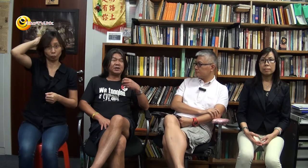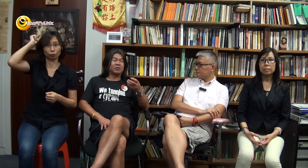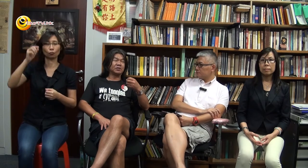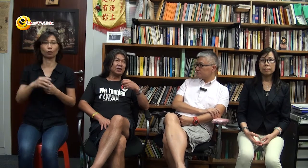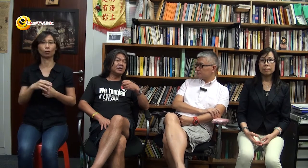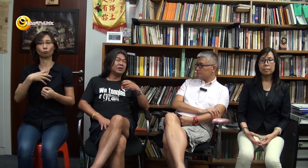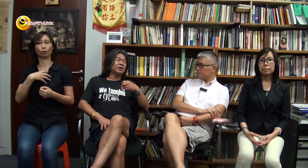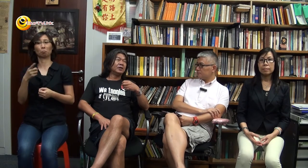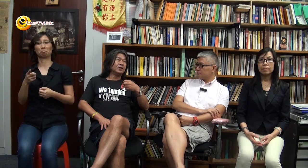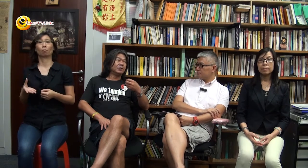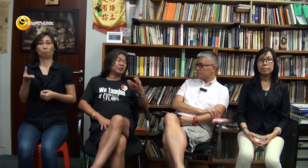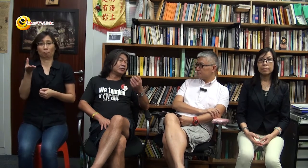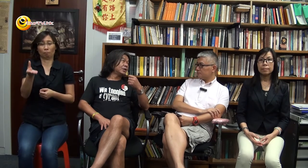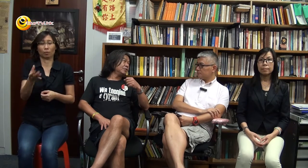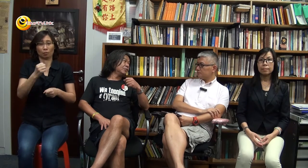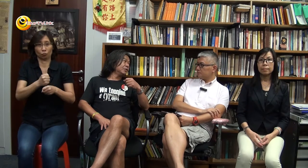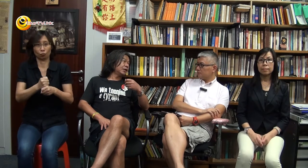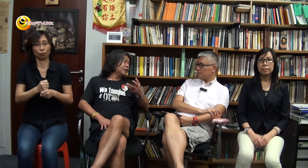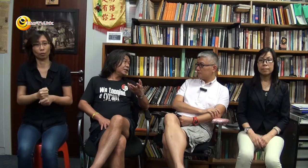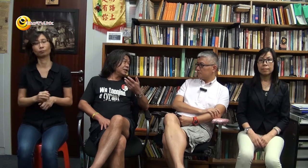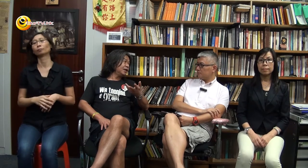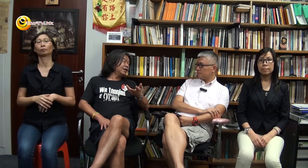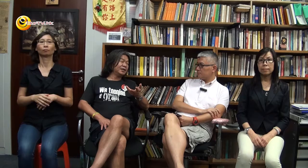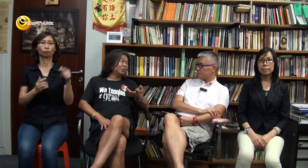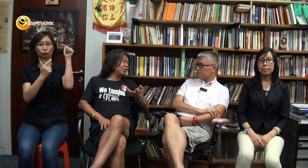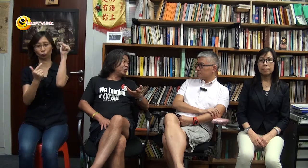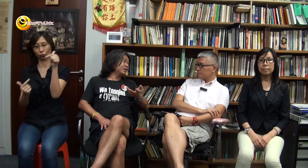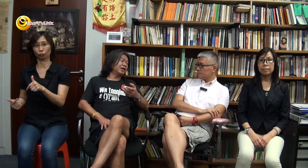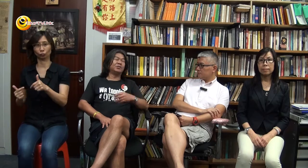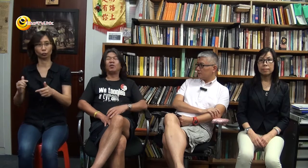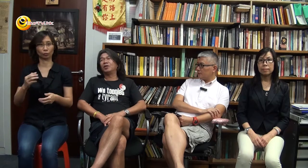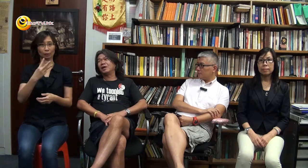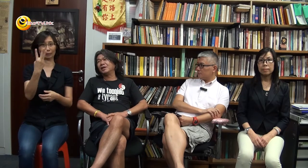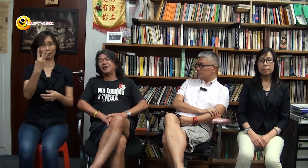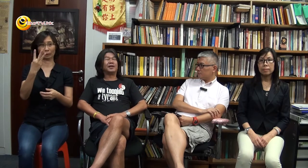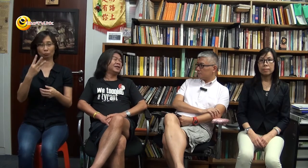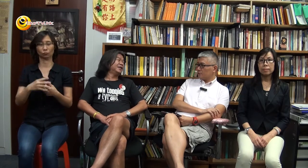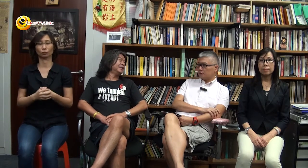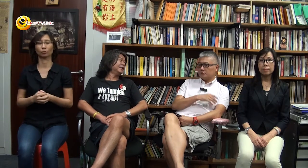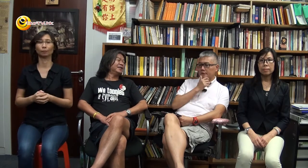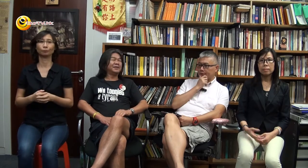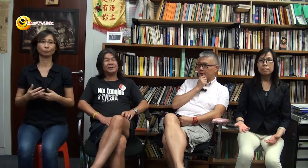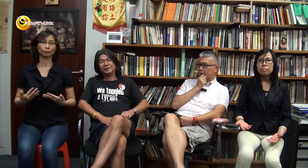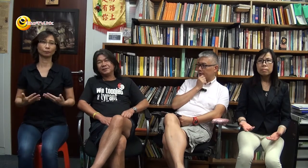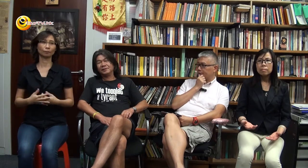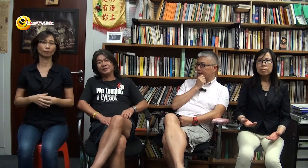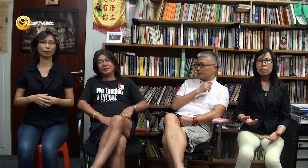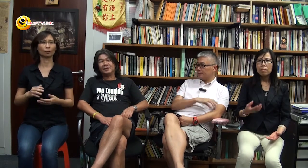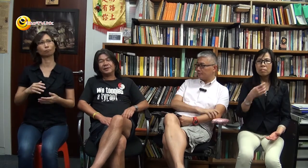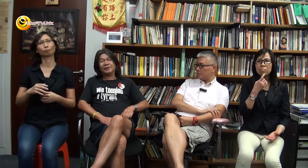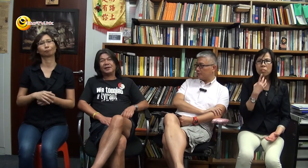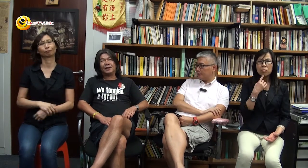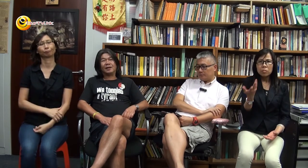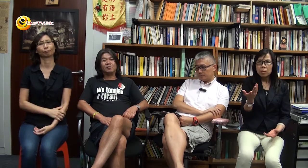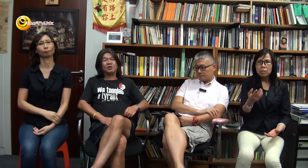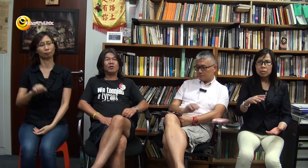嘛？咁民政局局長一做咗三任啦，突然間而家臨老唔過世，冇可能嘅嘢嚟㗎。 即係無端端其實爭兩年啫嘛，做